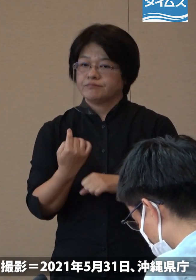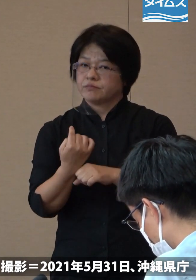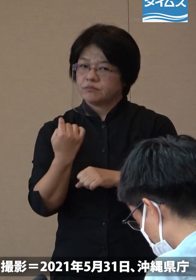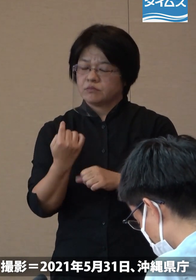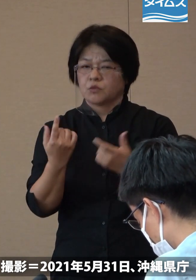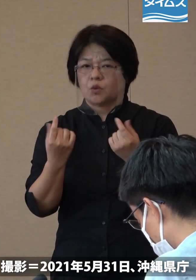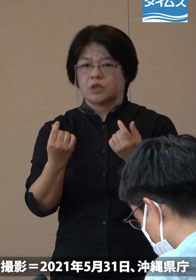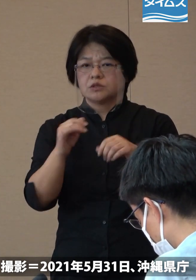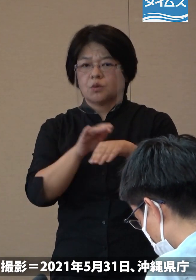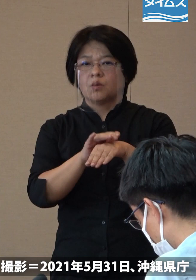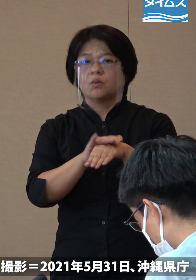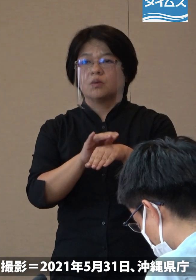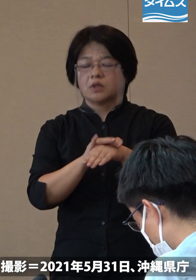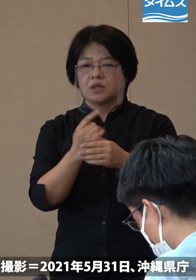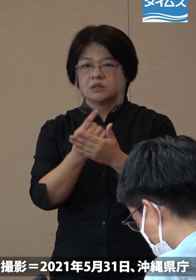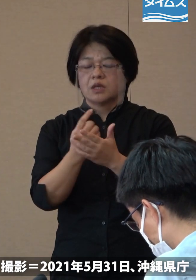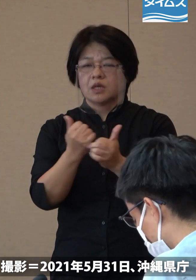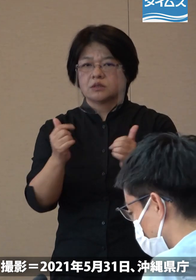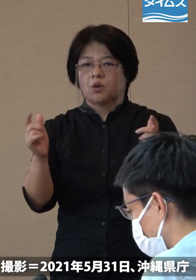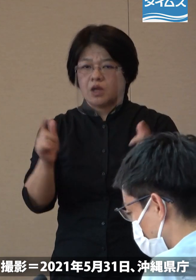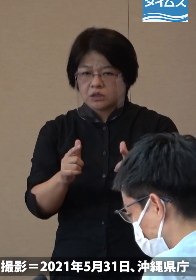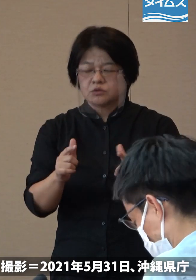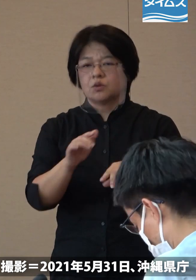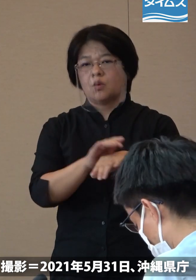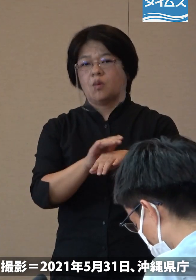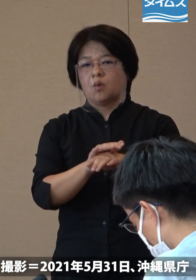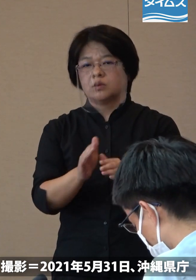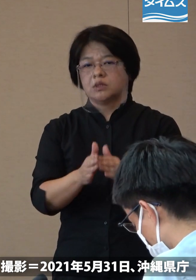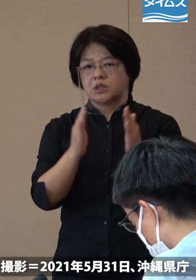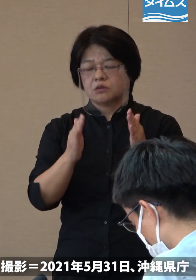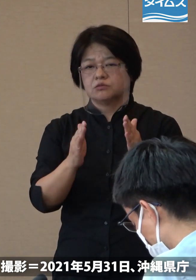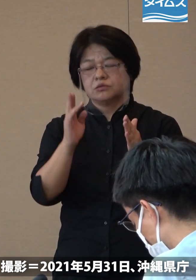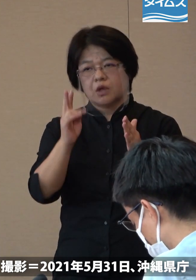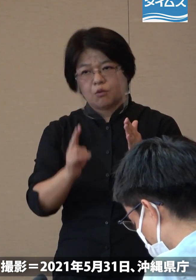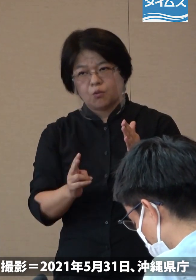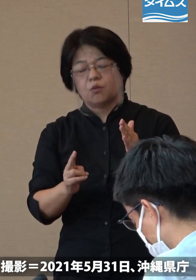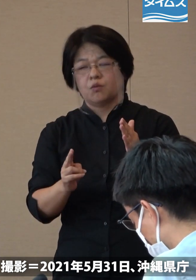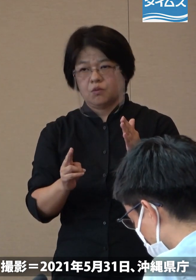はり昨年同様規模を縮小して開催せざるを得ないということで、